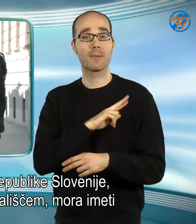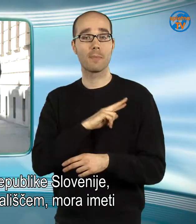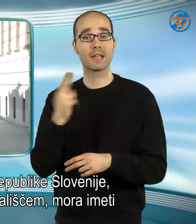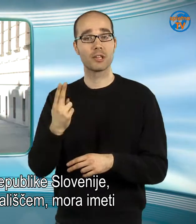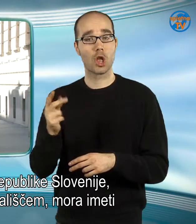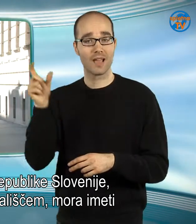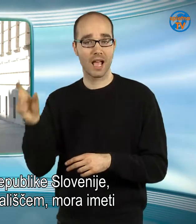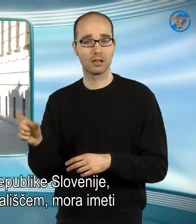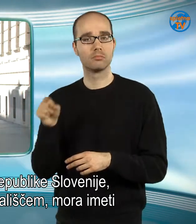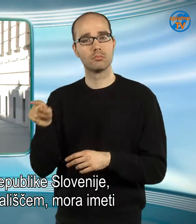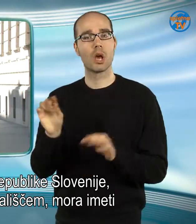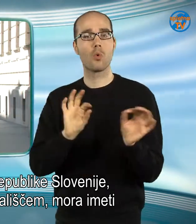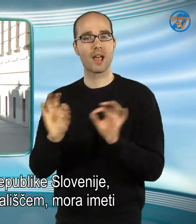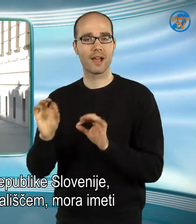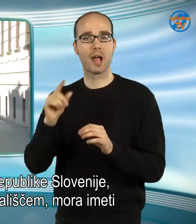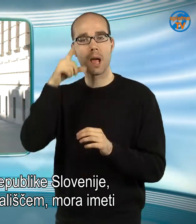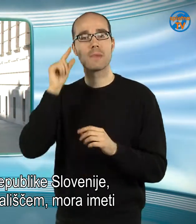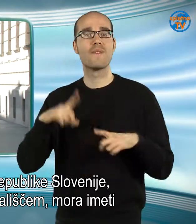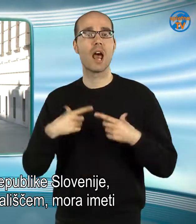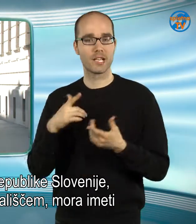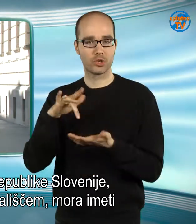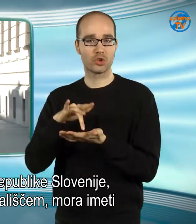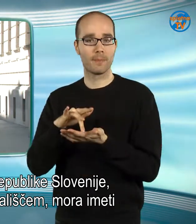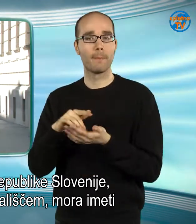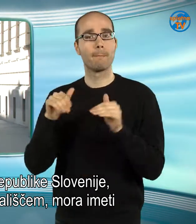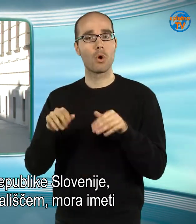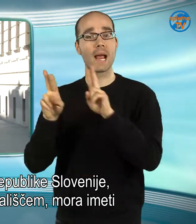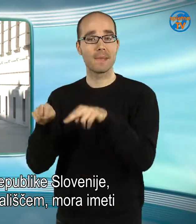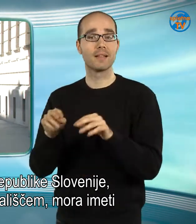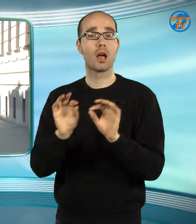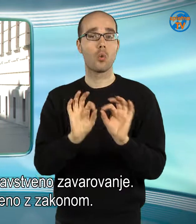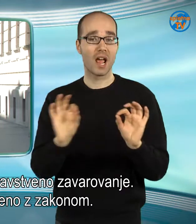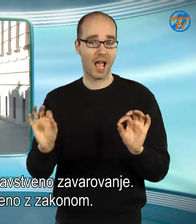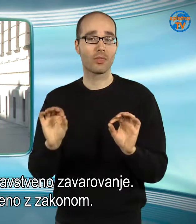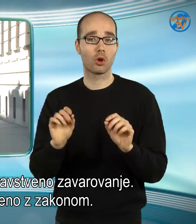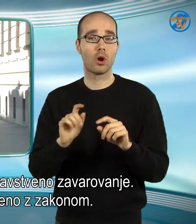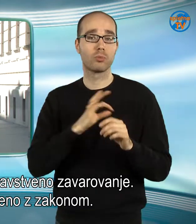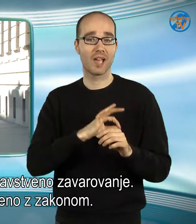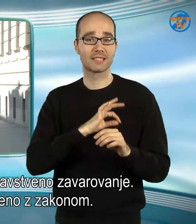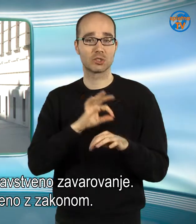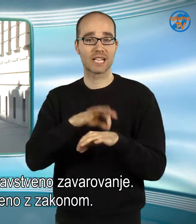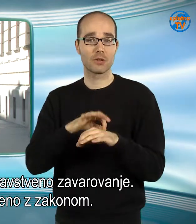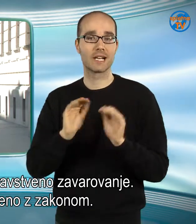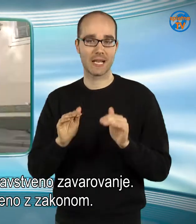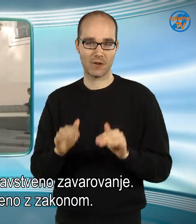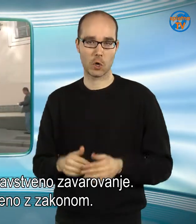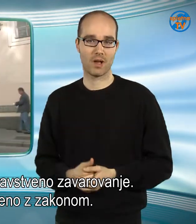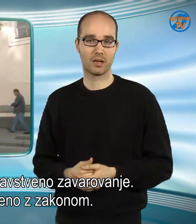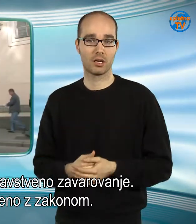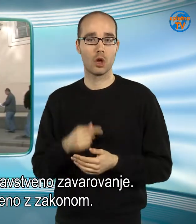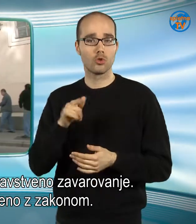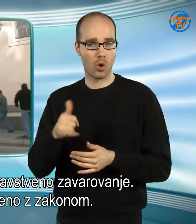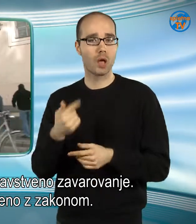Vsak državljan Republike Slovenije z urejenim prebivališčem mora imeti urejeno obvezno zdravstveno